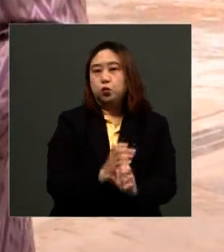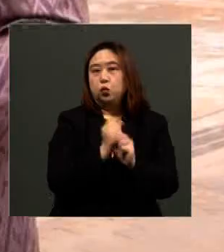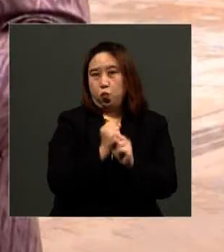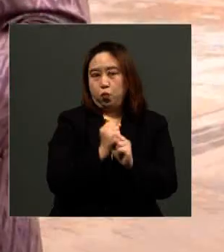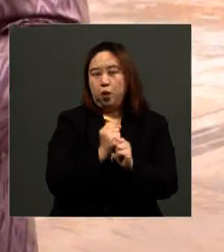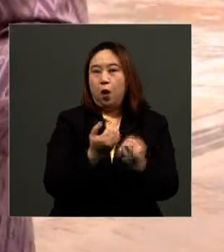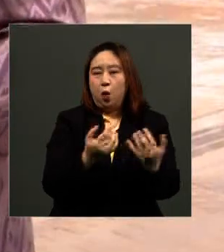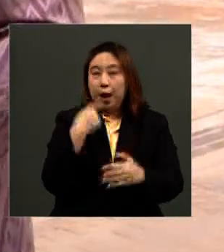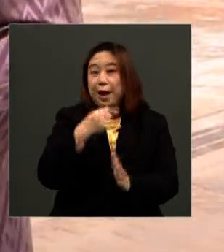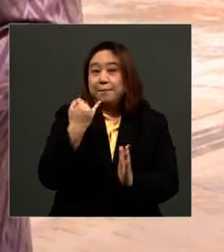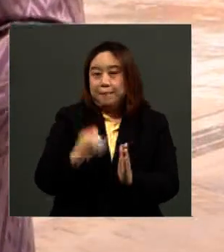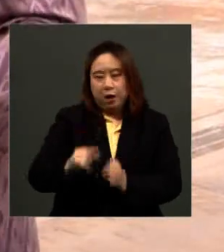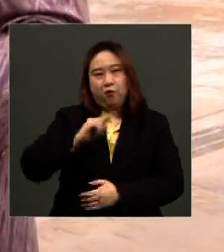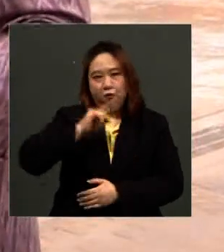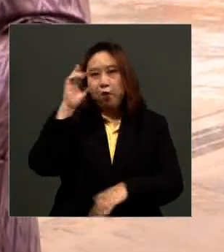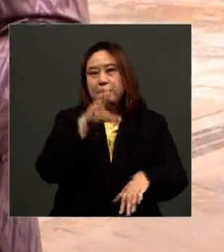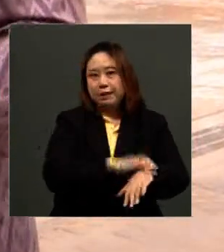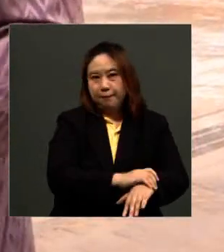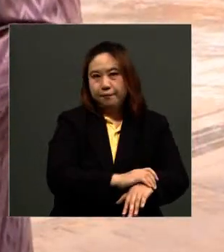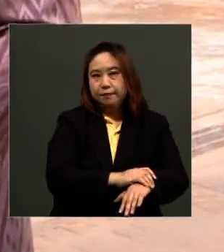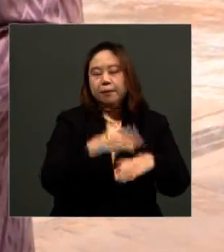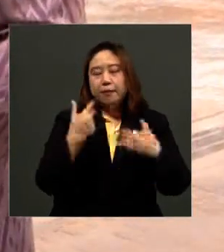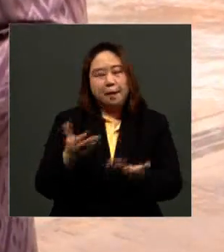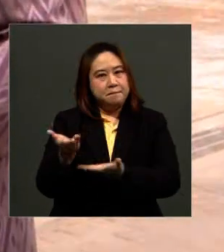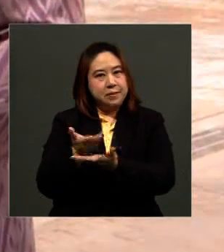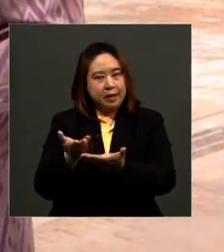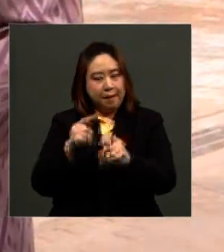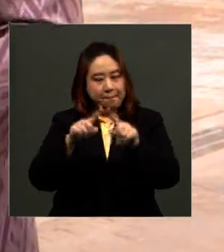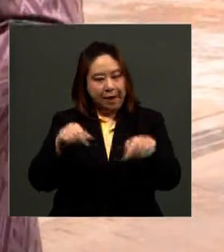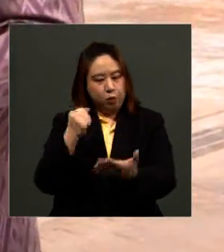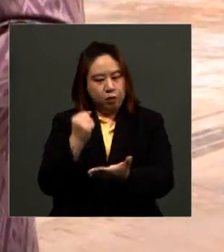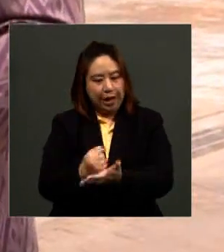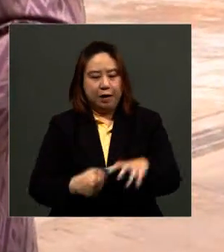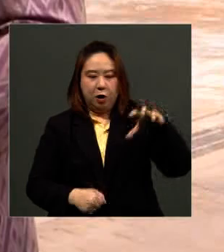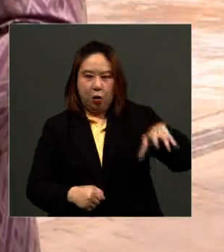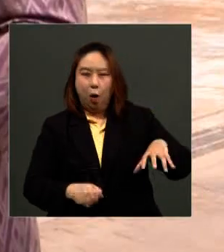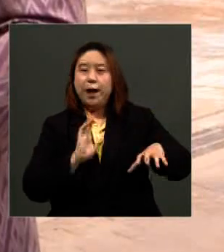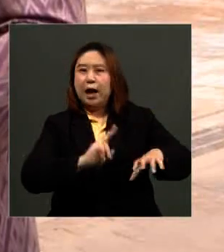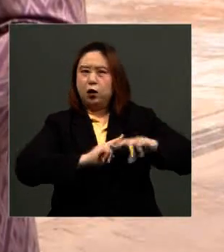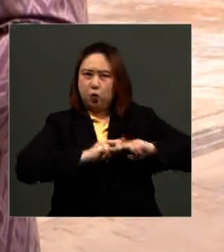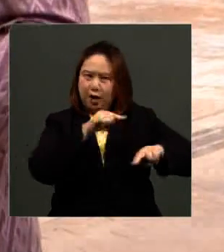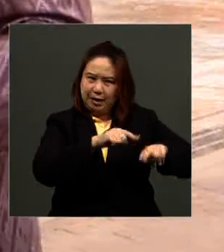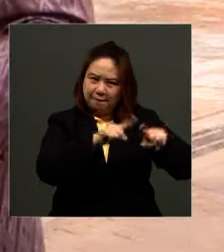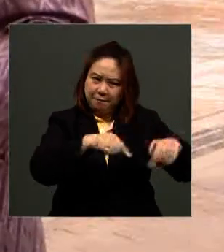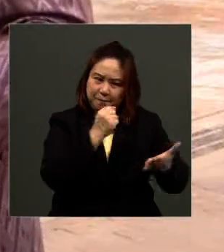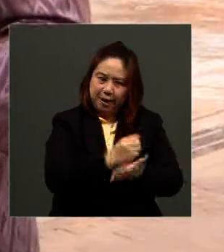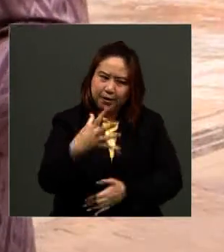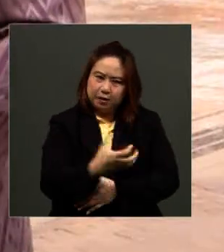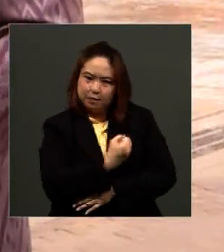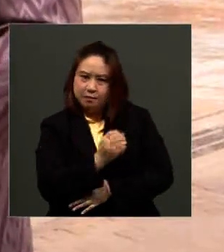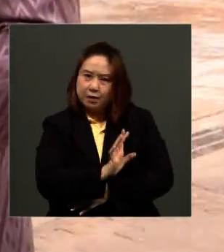ดำเนินคดีผู้กระทำความผิดด้วยรวมไปถึงจับพิจารณาใบอนุญาตสถานสงเคราะห์เอกชนดังกล่าวต่อไป